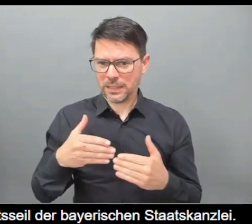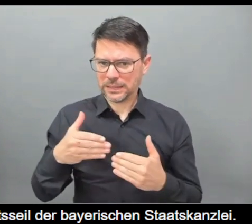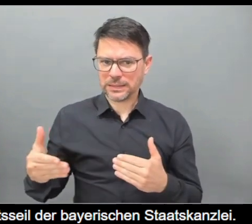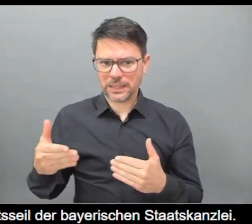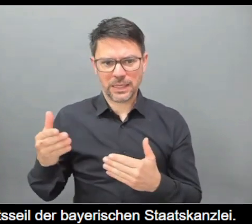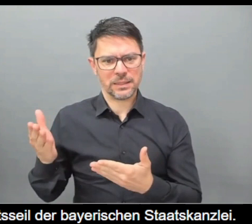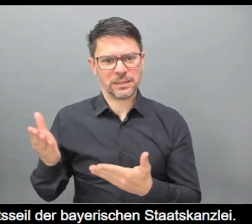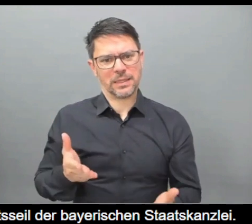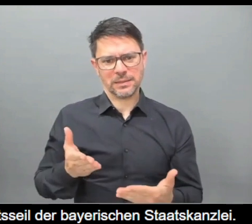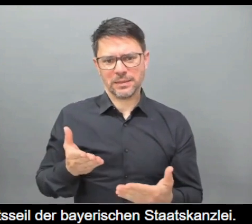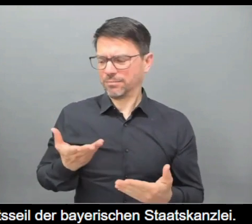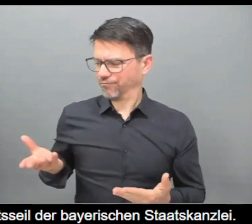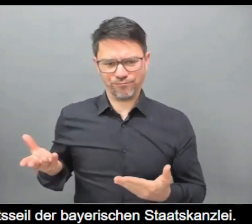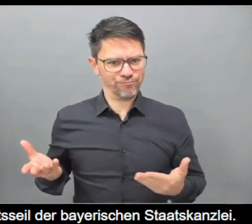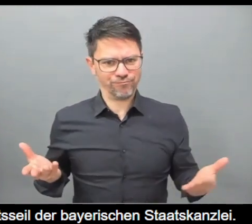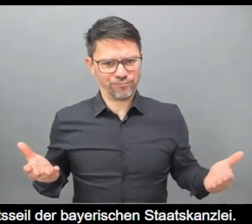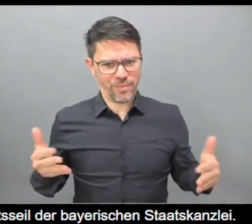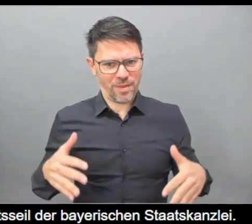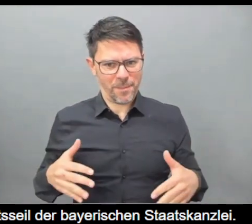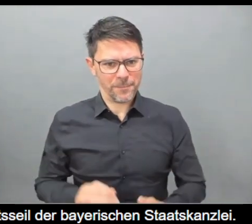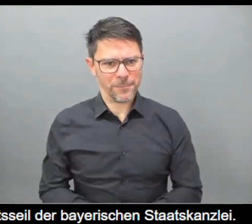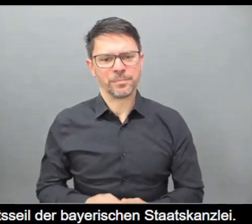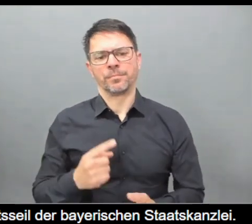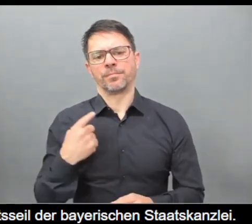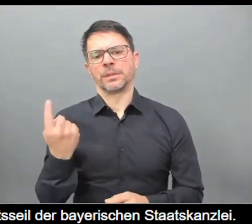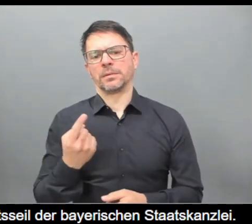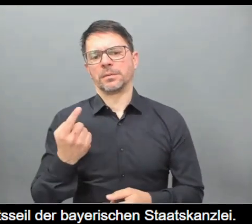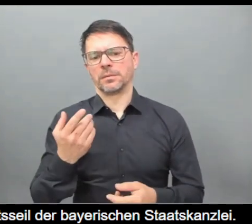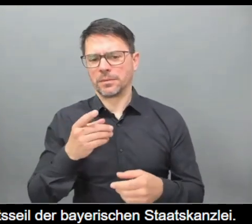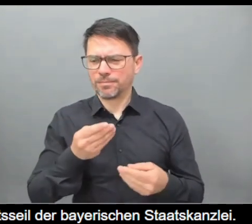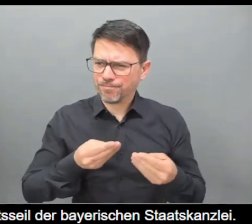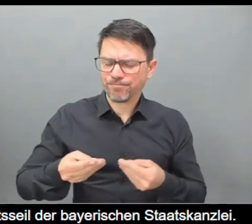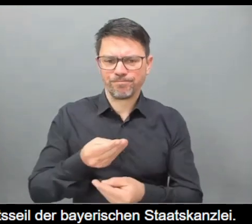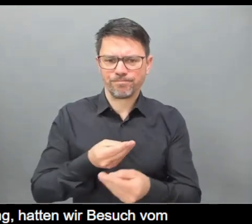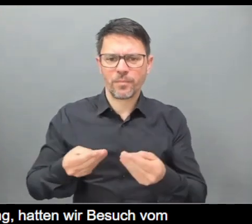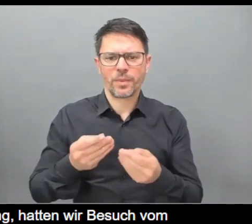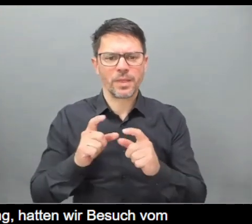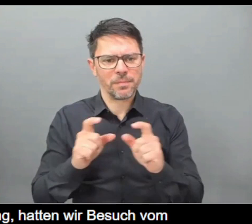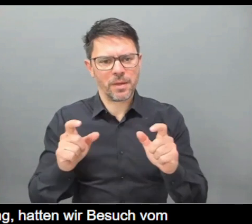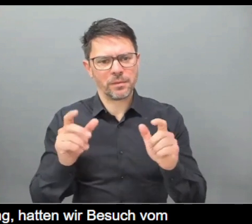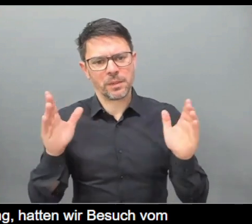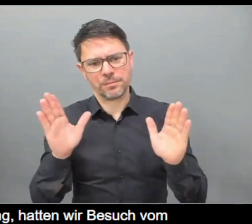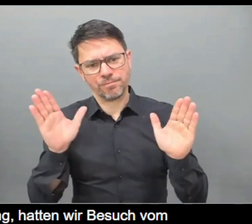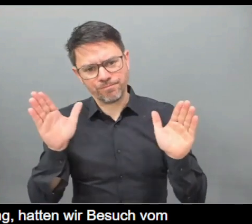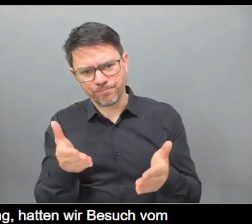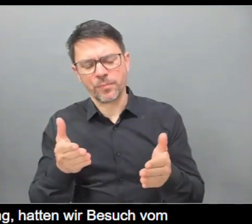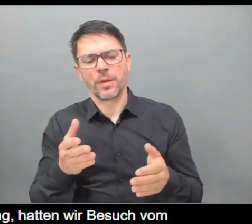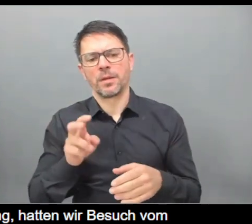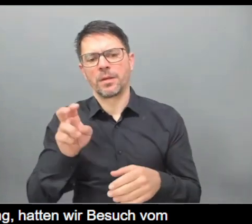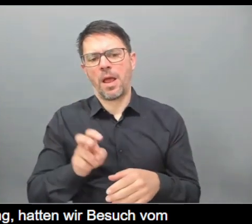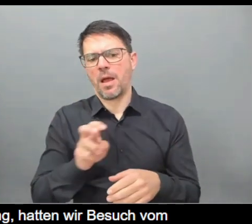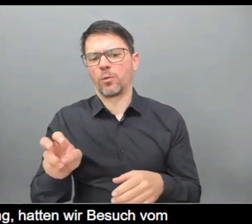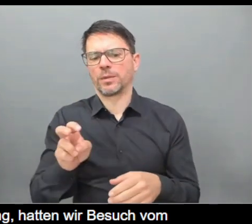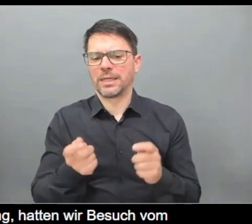Experten, nämlich dem Präsidenten des Landkreistags, dem Landrat Thomas Karmersin, dem Vorsitzenden des Städtetags, Herrn